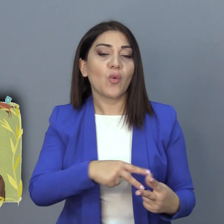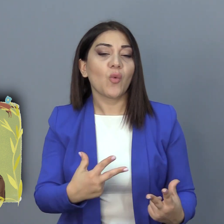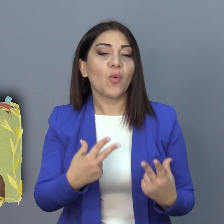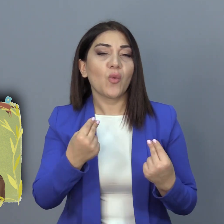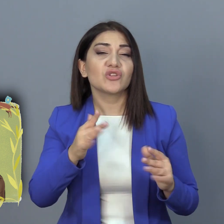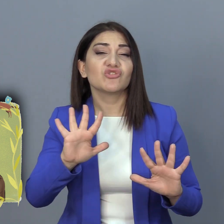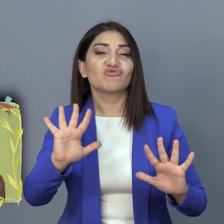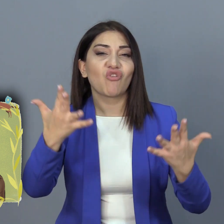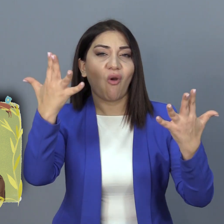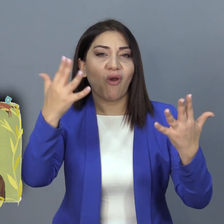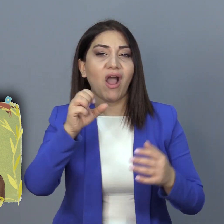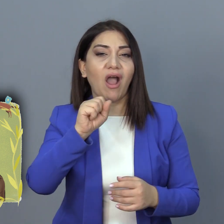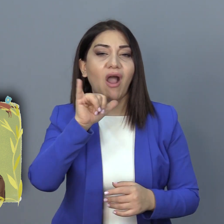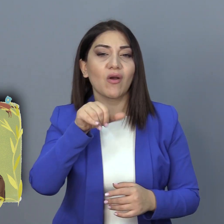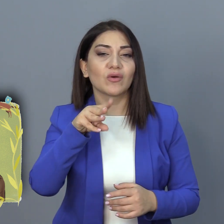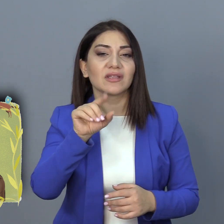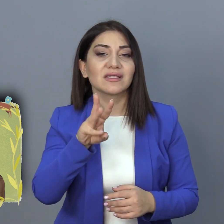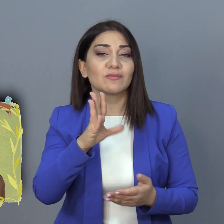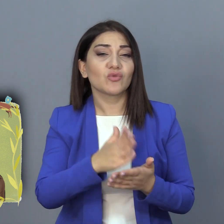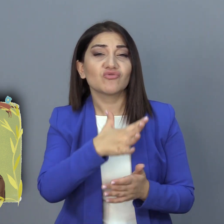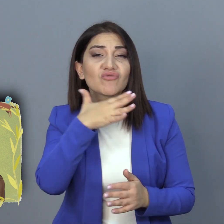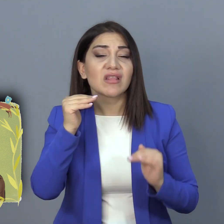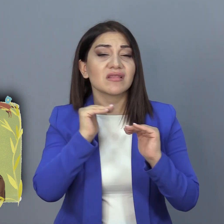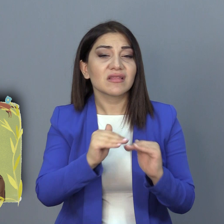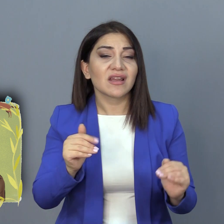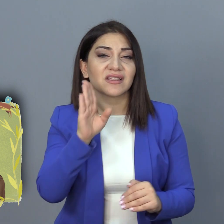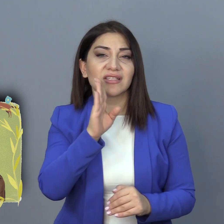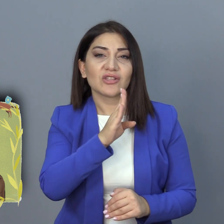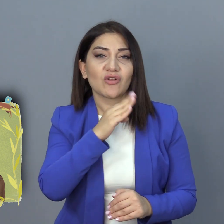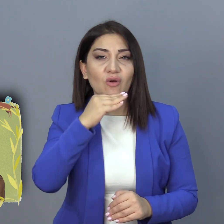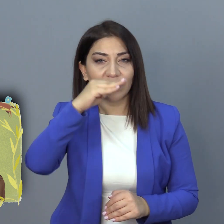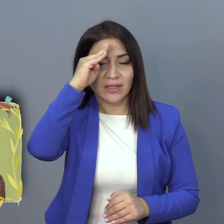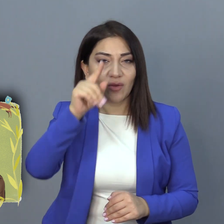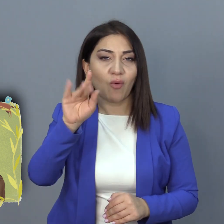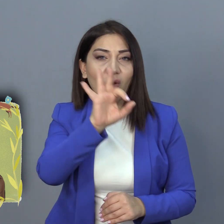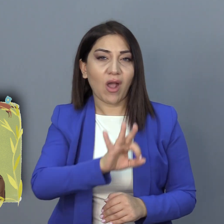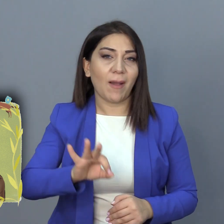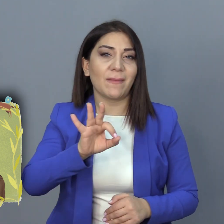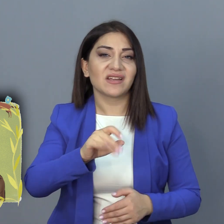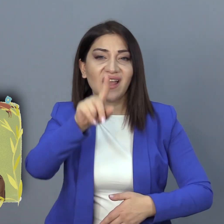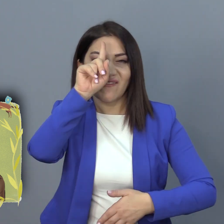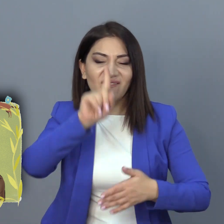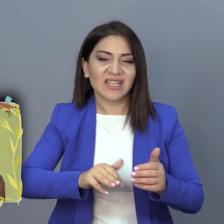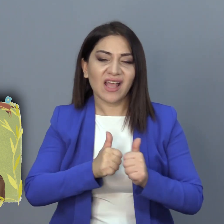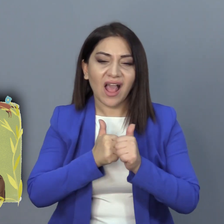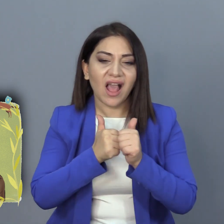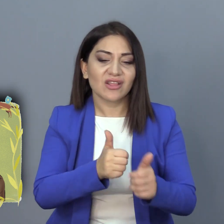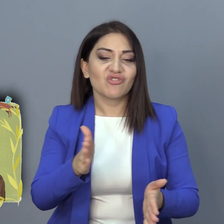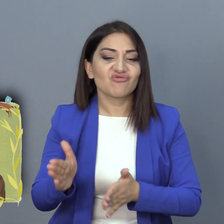այուտիսմ ունեցող բազմաթիվ երեխաների և նրանց ծնողների համար։ Նրանք վստահ առաջ ենք հայլում այն ճանապարով, որ իրենց համար